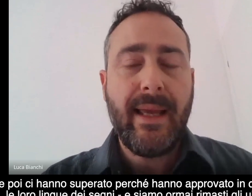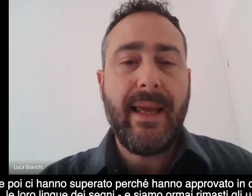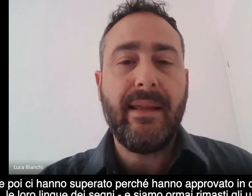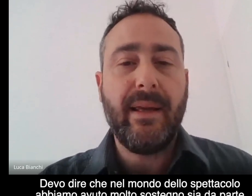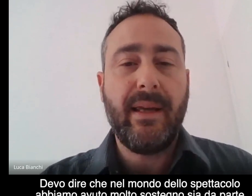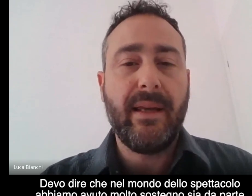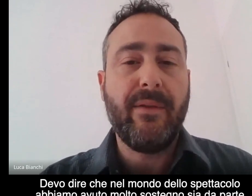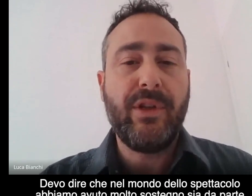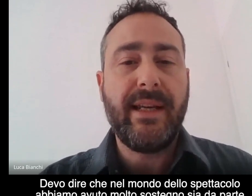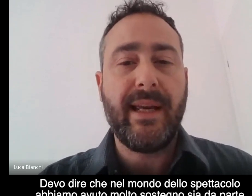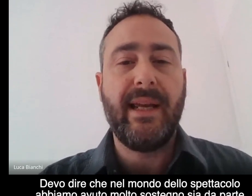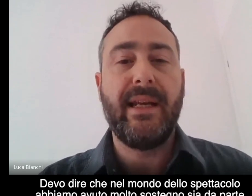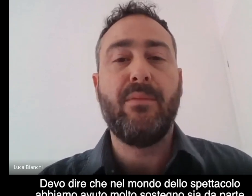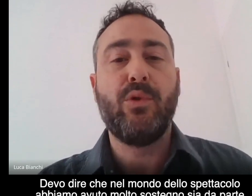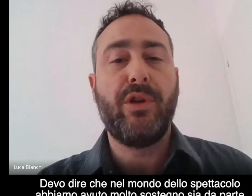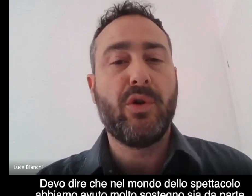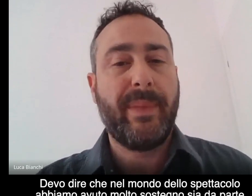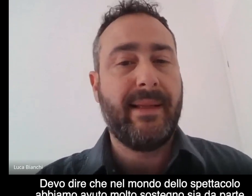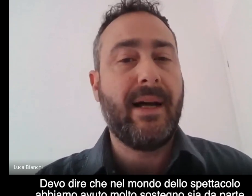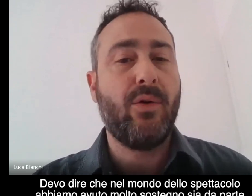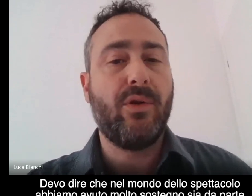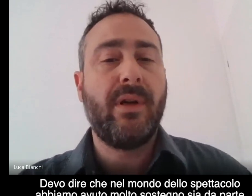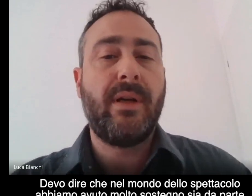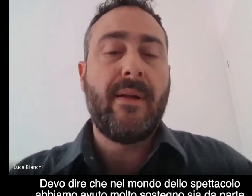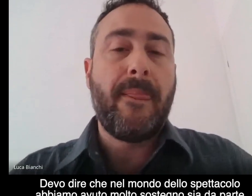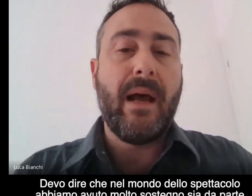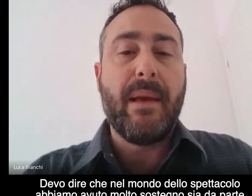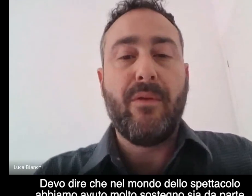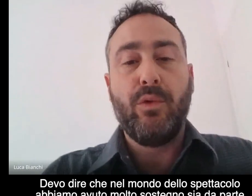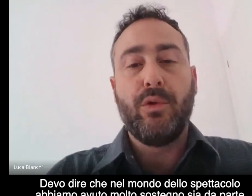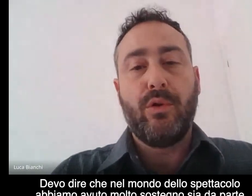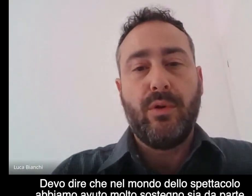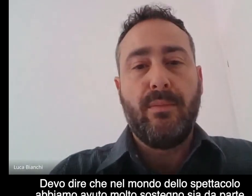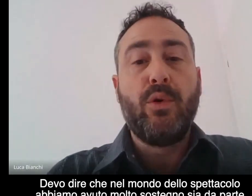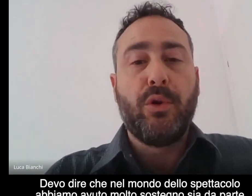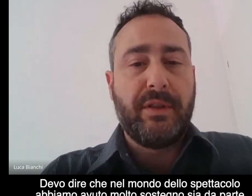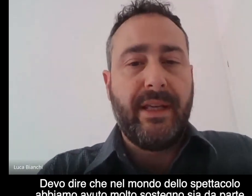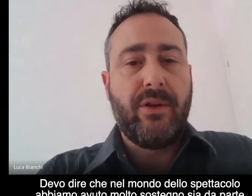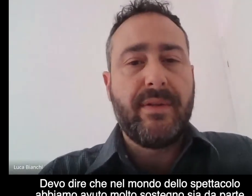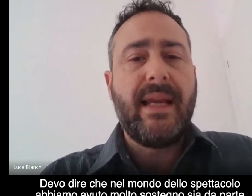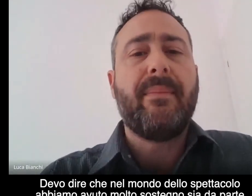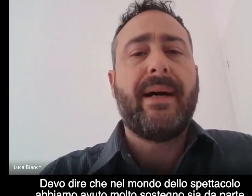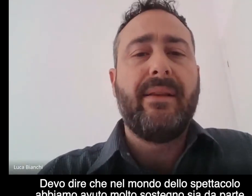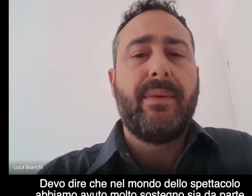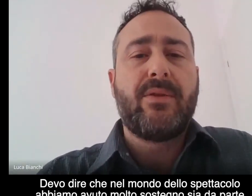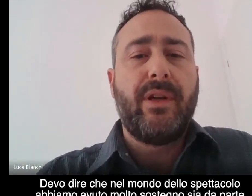e devo dire che nel mondo dello spettacolo abbiamo avuto molto sostegno sia da parte di persone